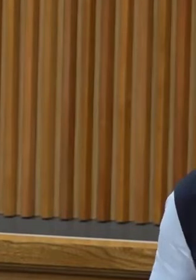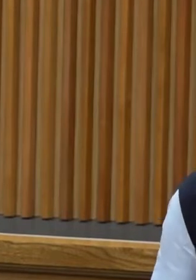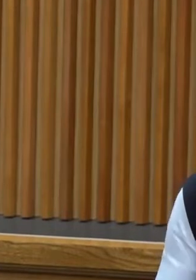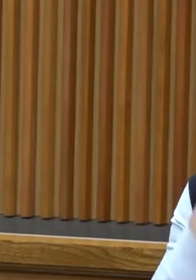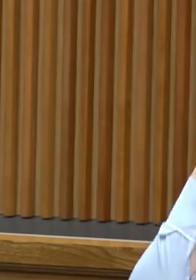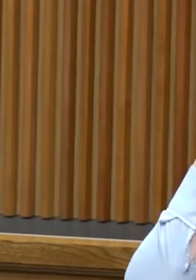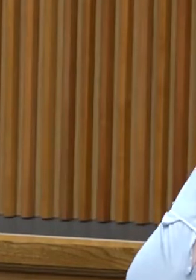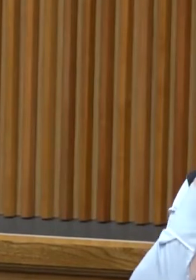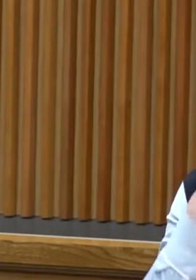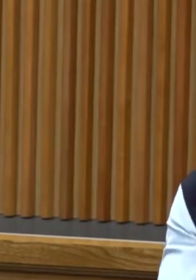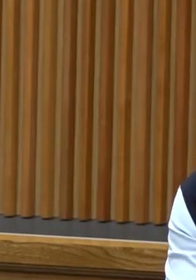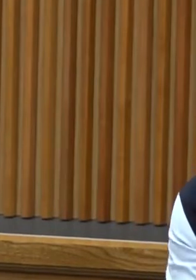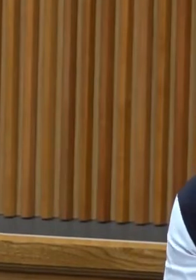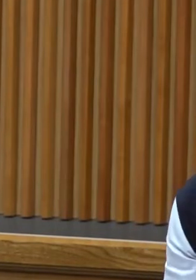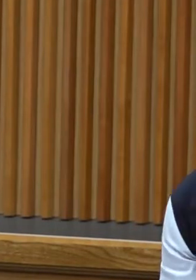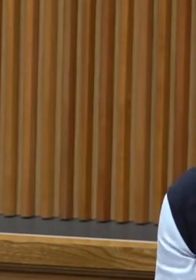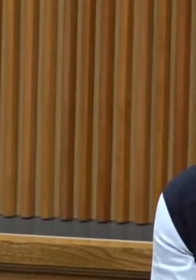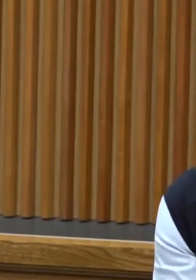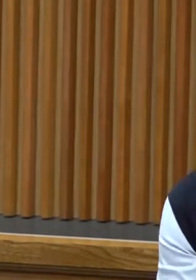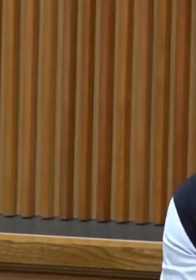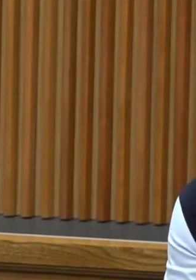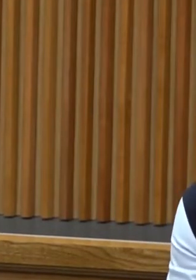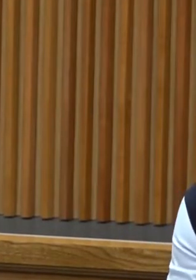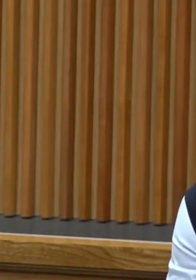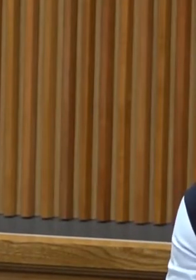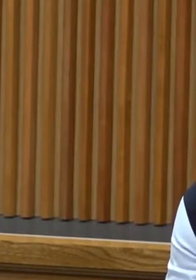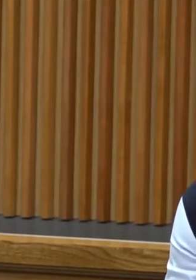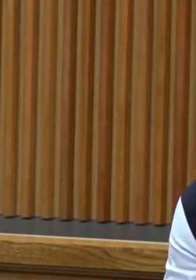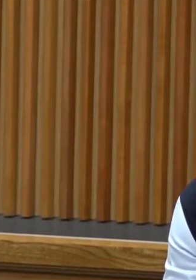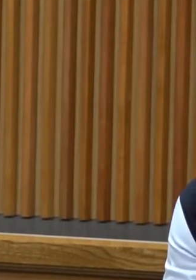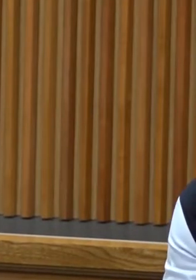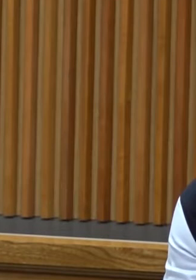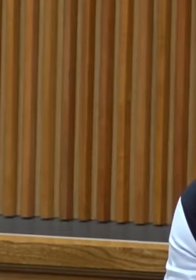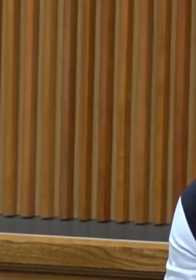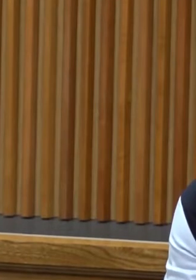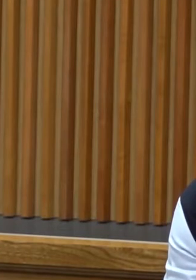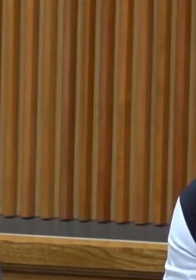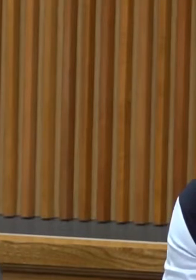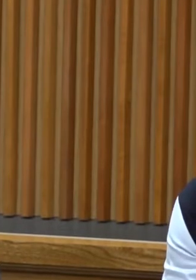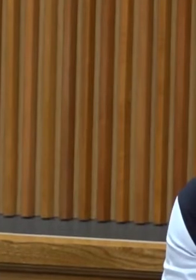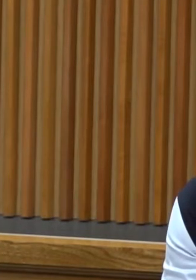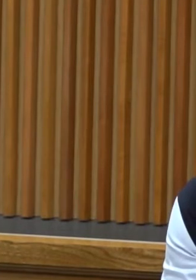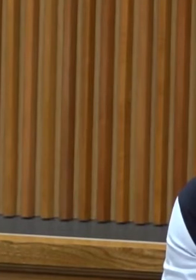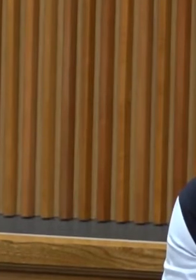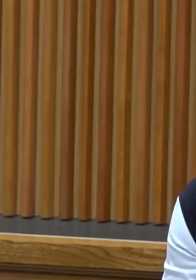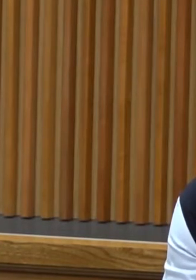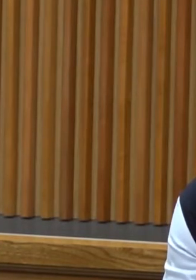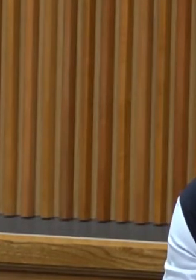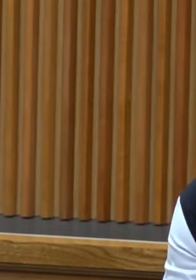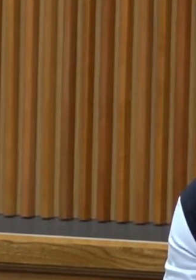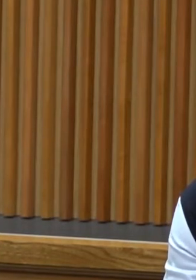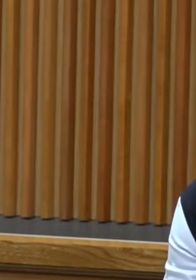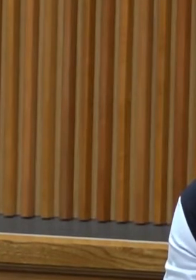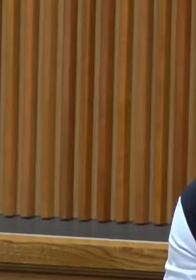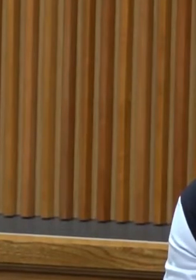Lahko bi bil še bolj nesrečen, če bi imeli volilno, predvolilno kampanjo. Ampak tudi ta vmesni čas, ko vlada,